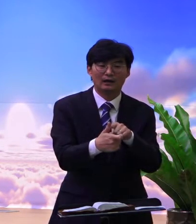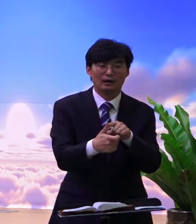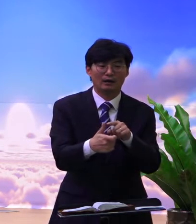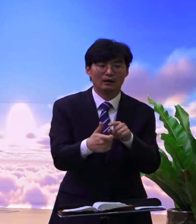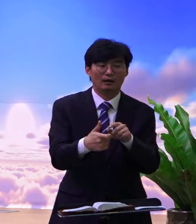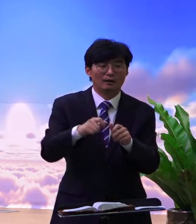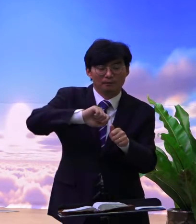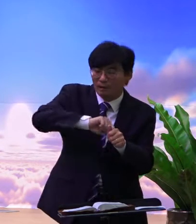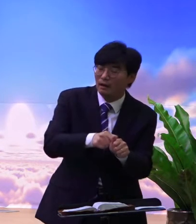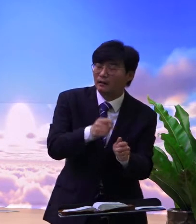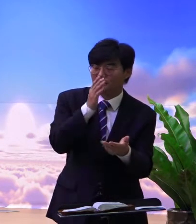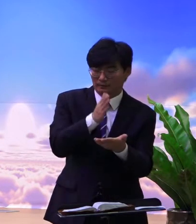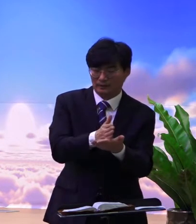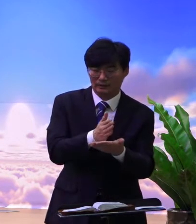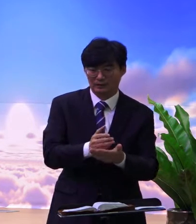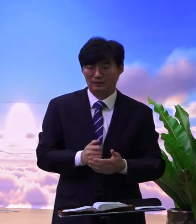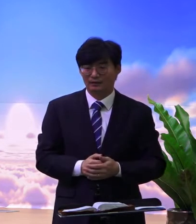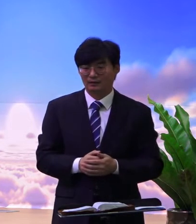날에 그렇게 죽었는데